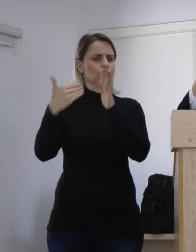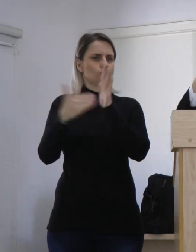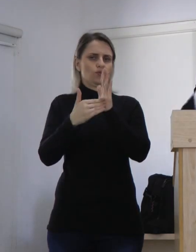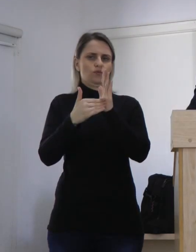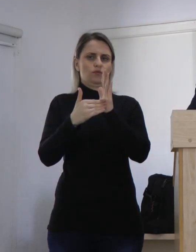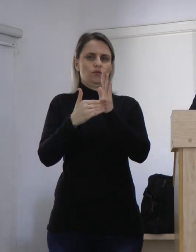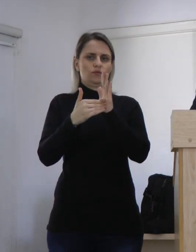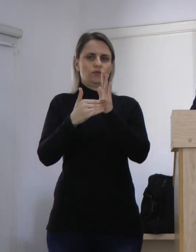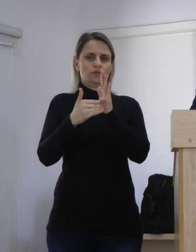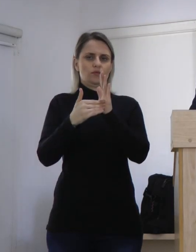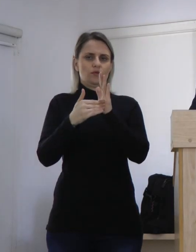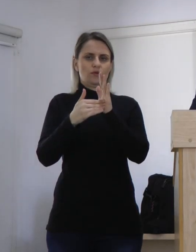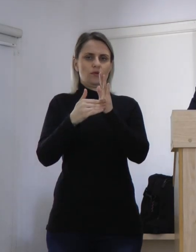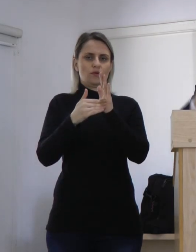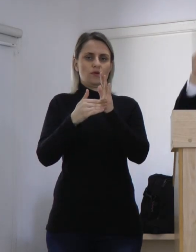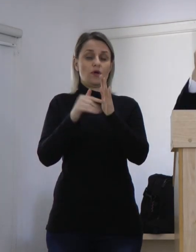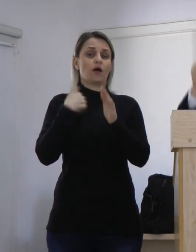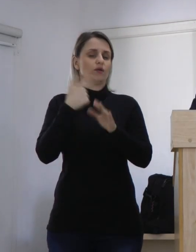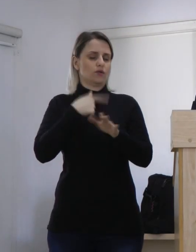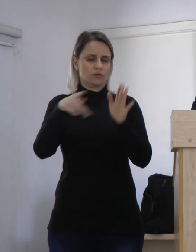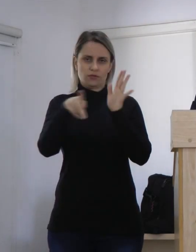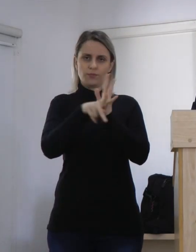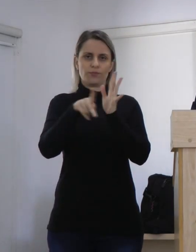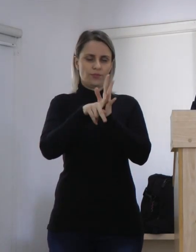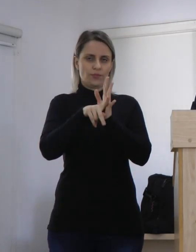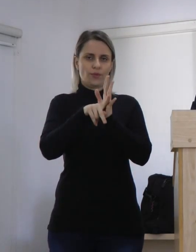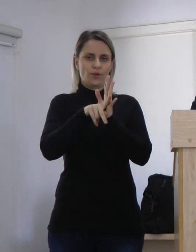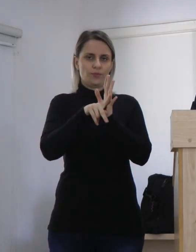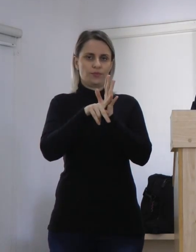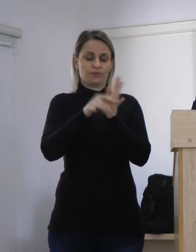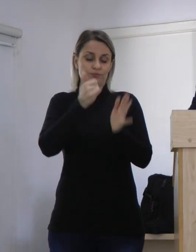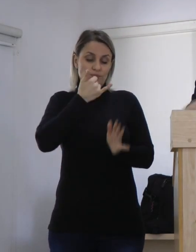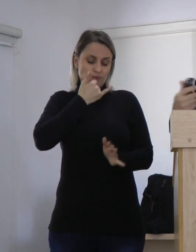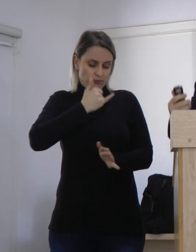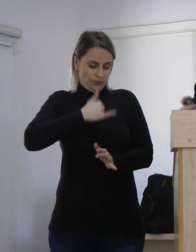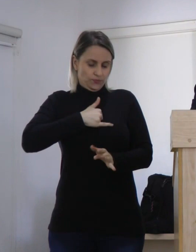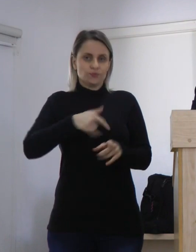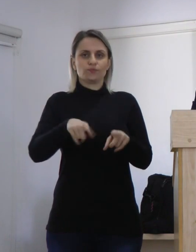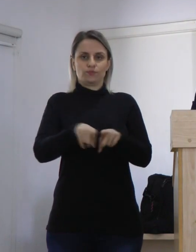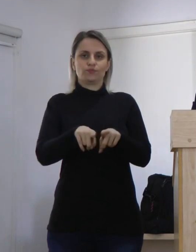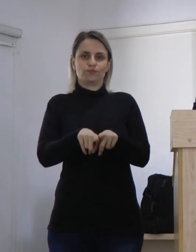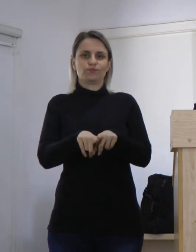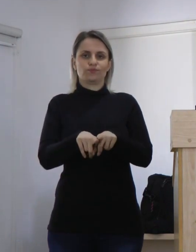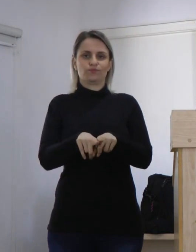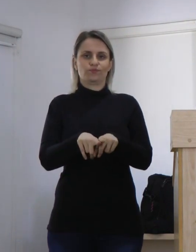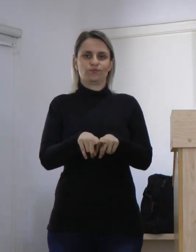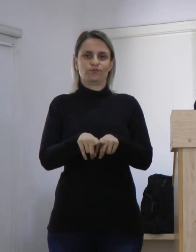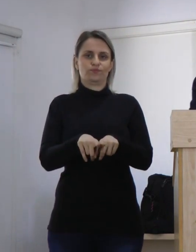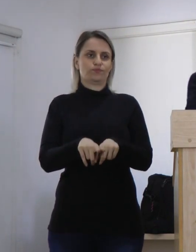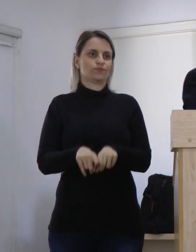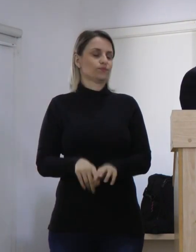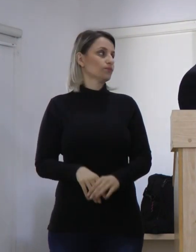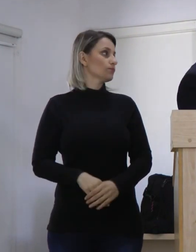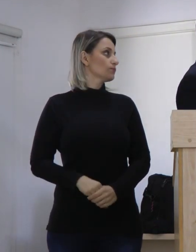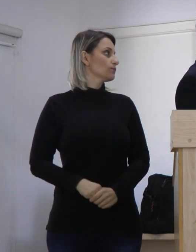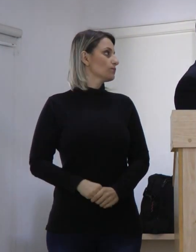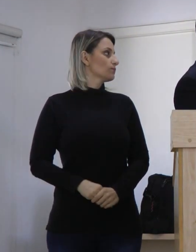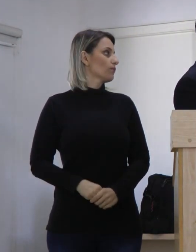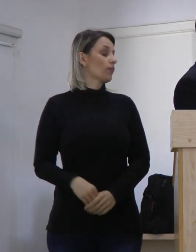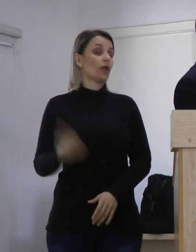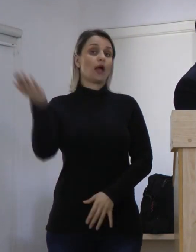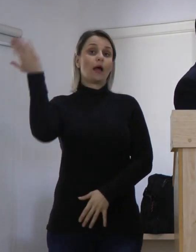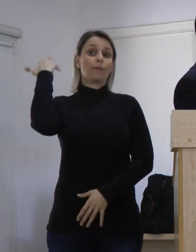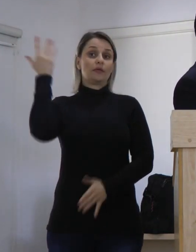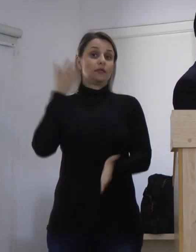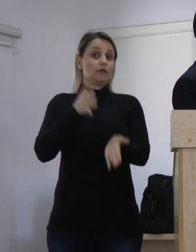inclusive das nossas ofensas, é também auto-perdão. Veja que doutrina fantástica. Antes,